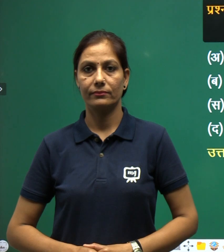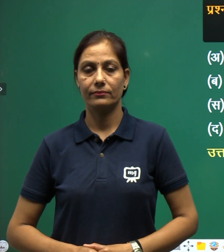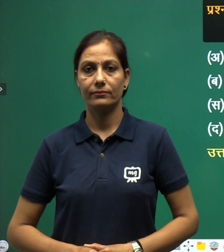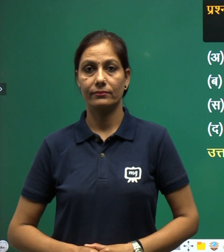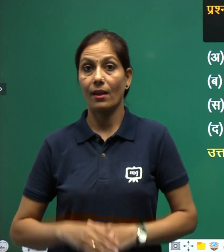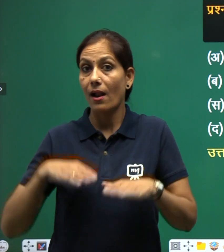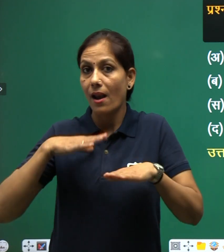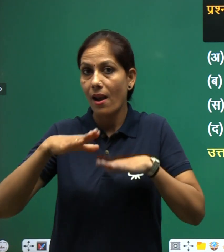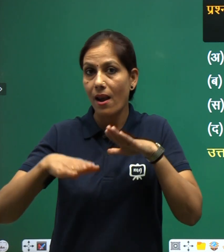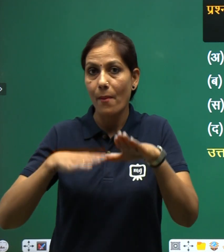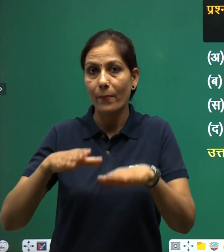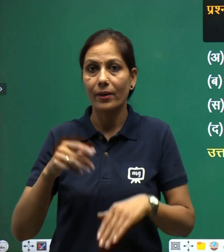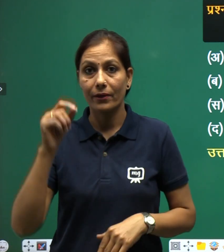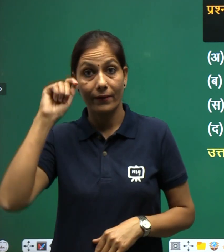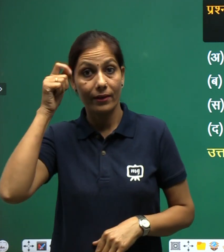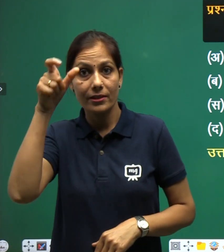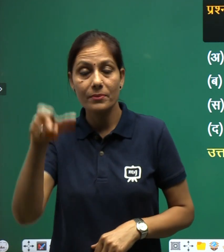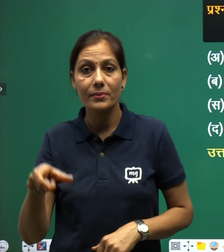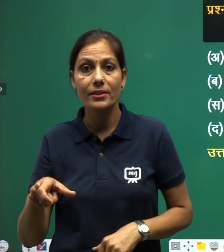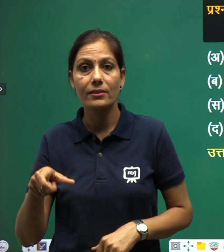चार्ली चैपलिन